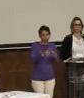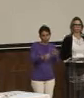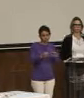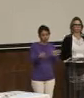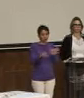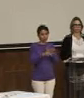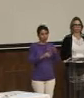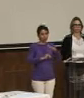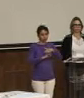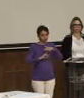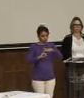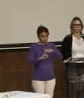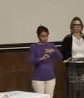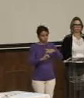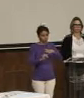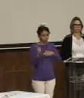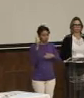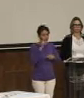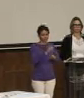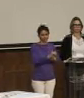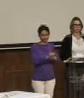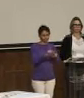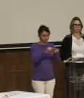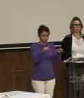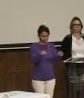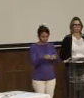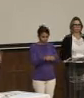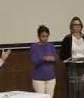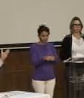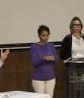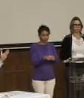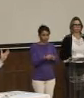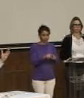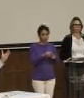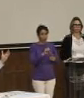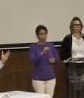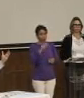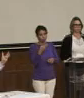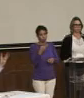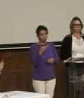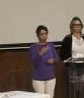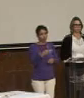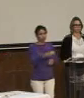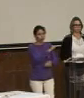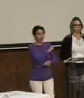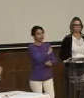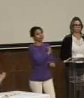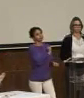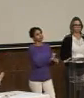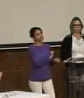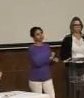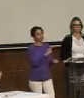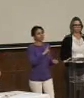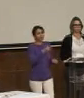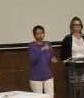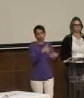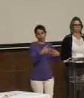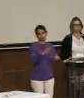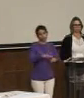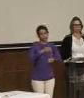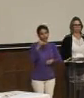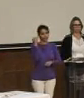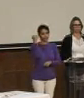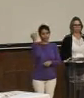vezes para poder dar aula do seu gabinete, ou muitas vezes deixo o aluno esperando porque tem outros compromissos. Então,